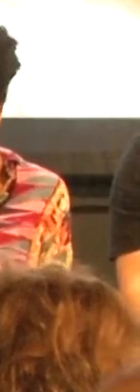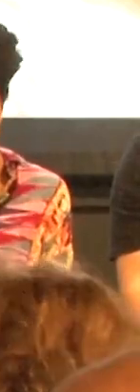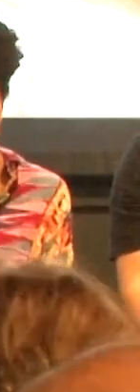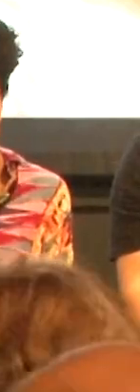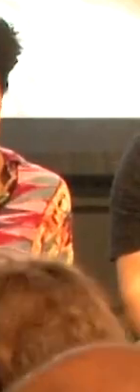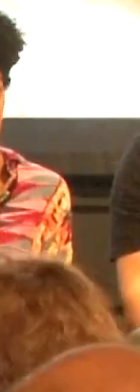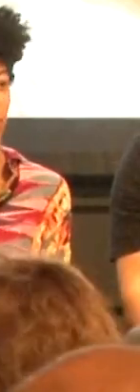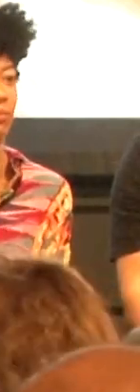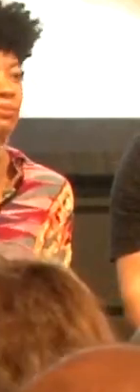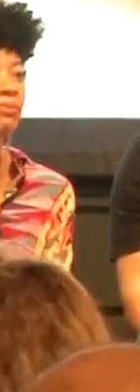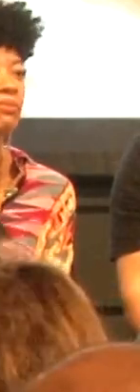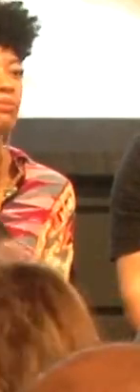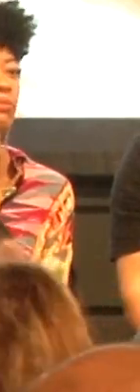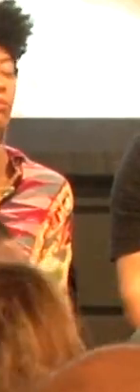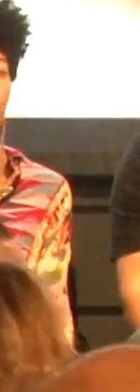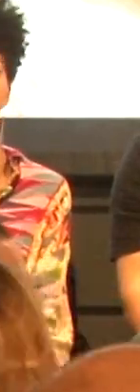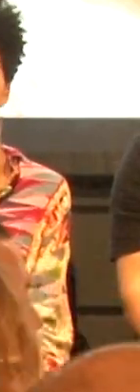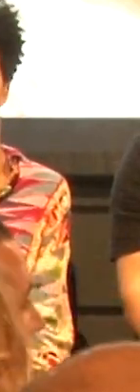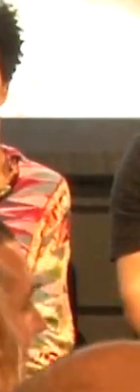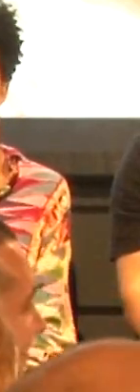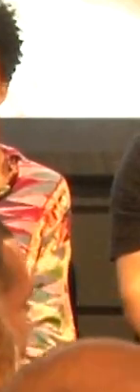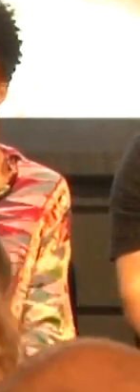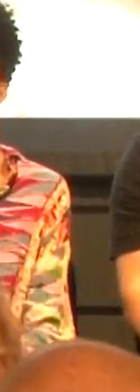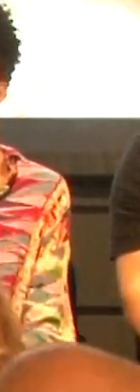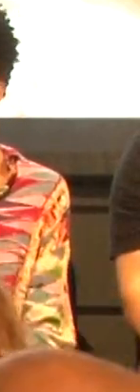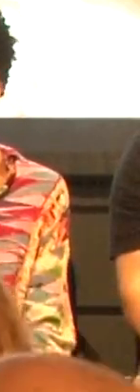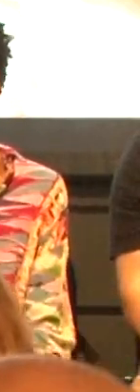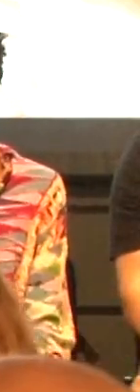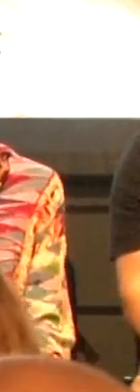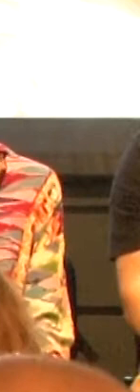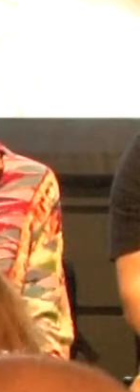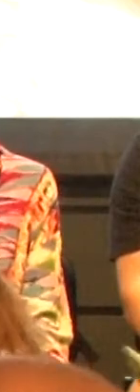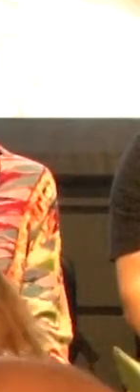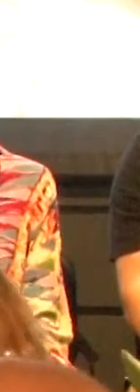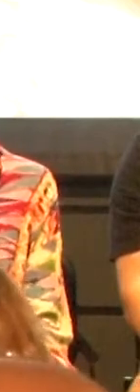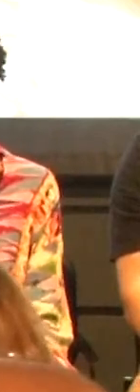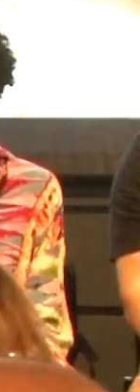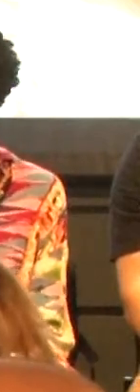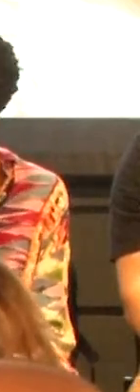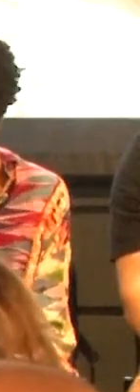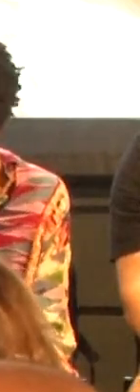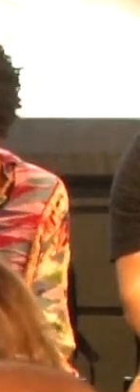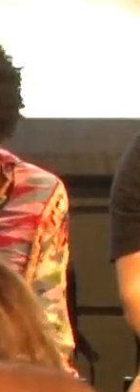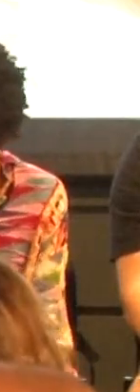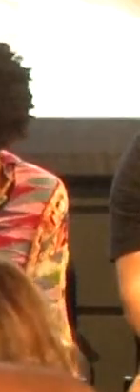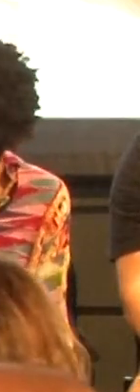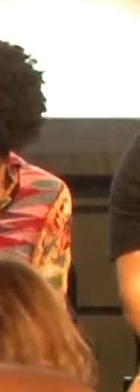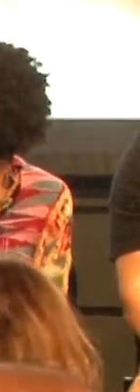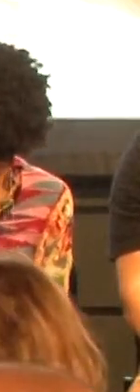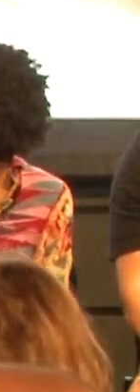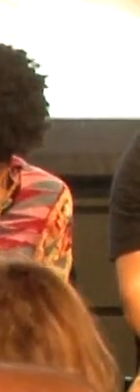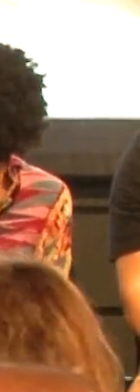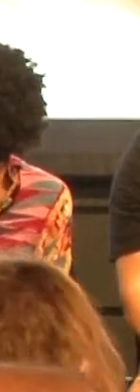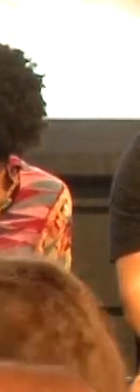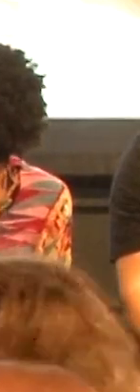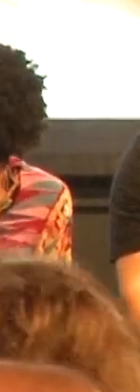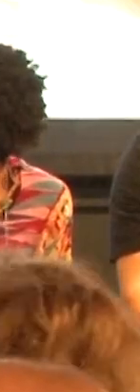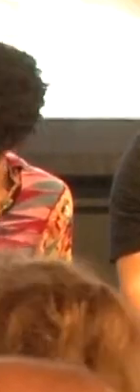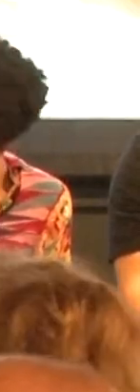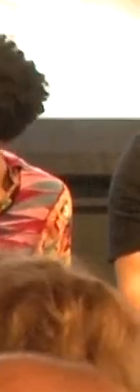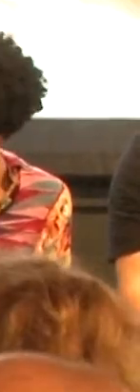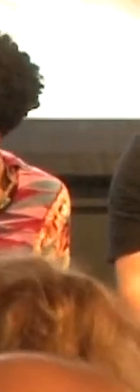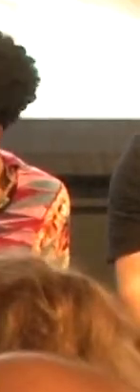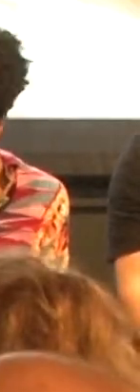está aqui presente, da UFAL, Mato Grosso, Sergipe, Bahia, São Paulo, Rio de Janeiro, Rio Grande do Sul e Amazonas. É isso, já acabou,